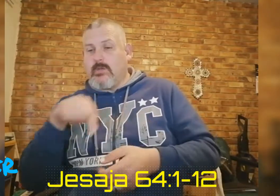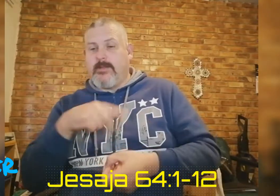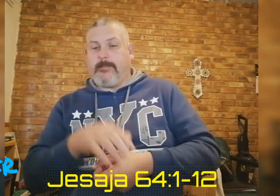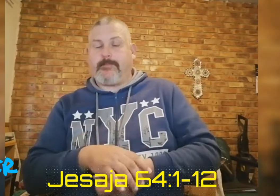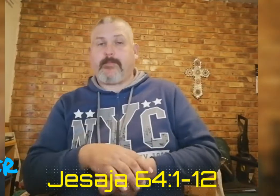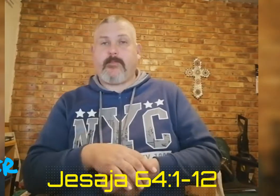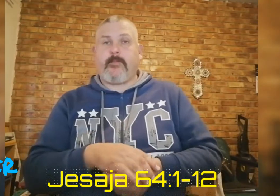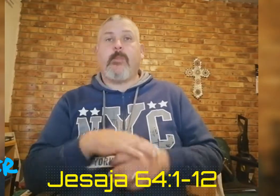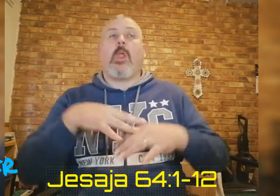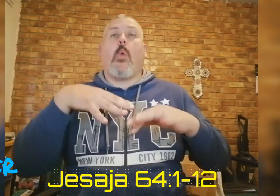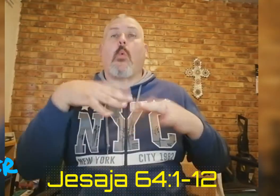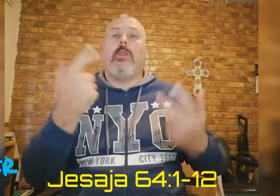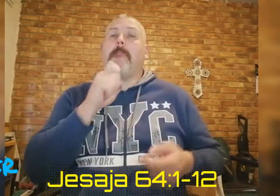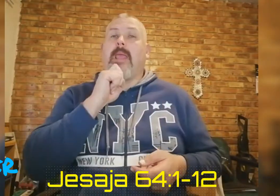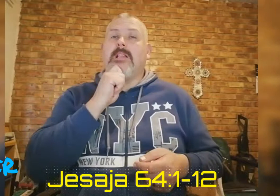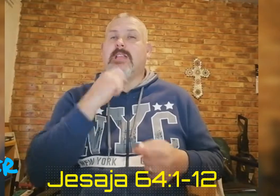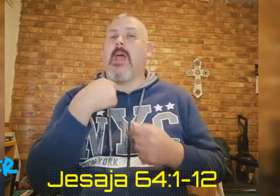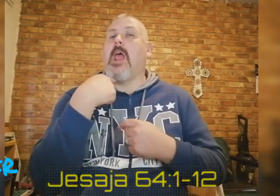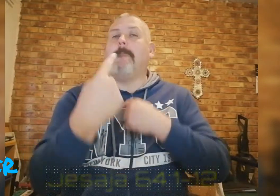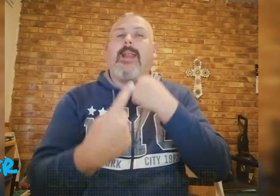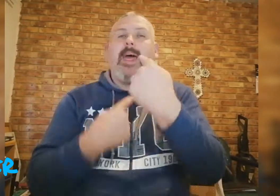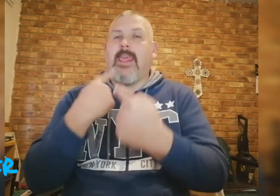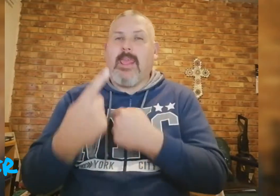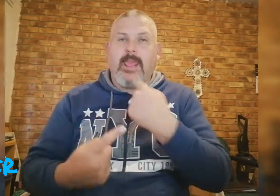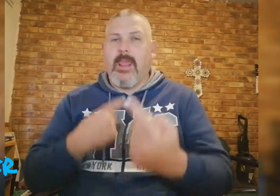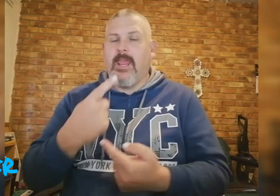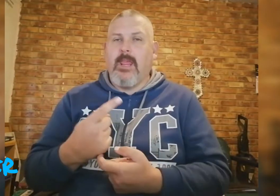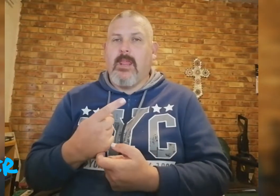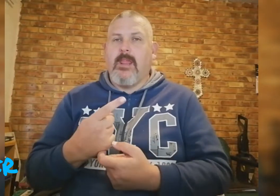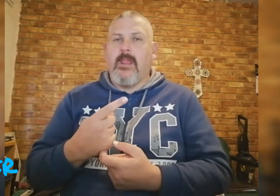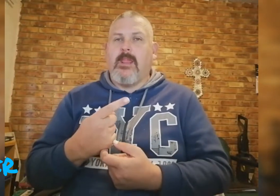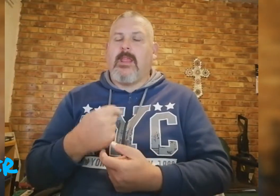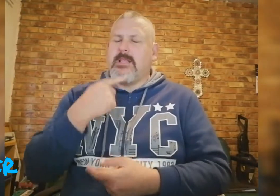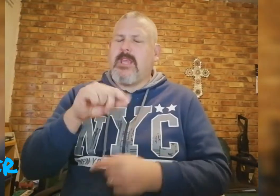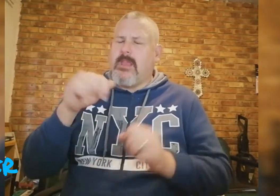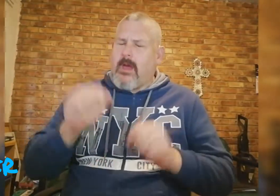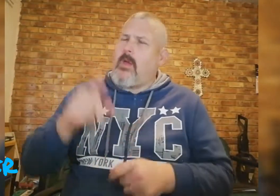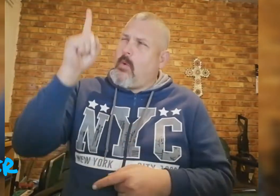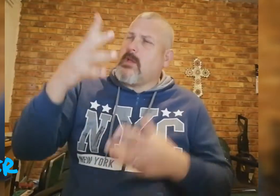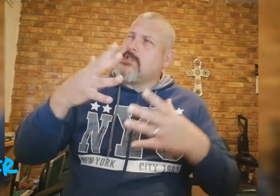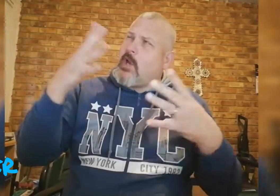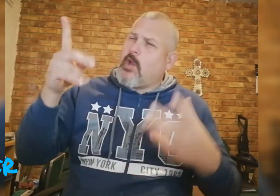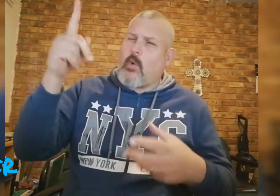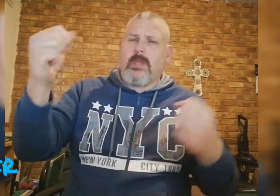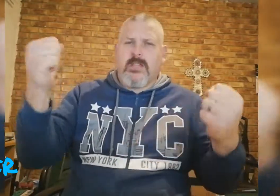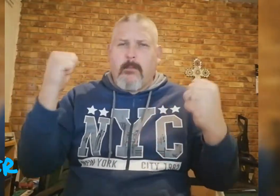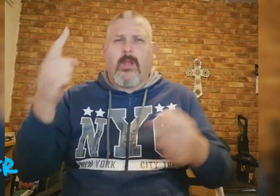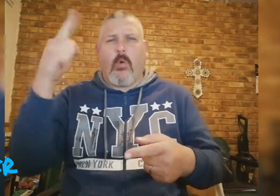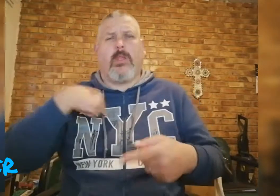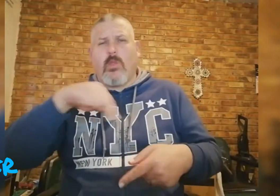ons hoe die mense belei en sê, ja, God is groot, God is almag, God het